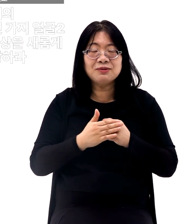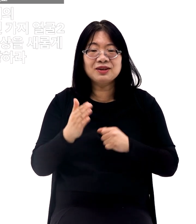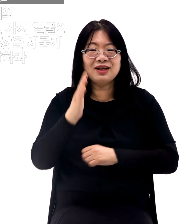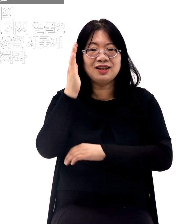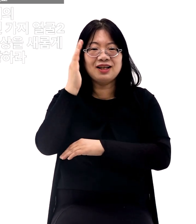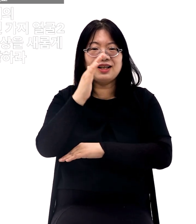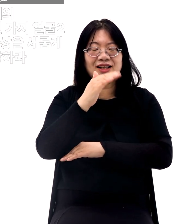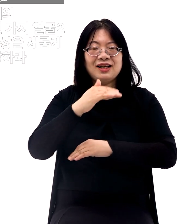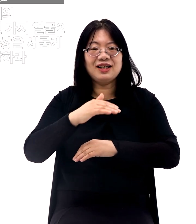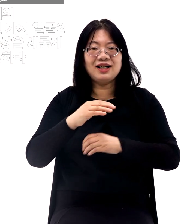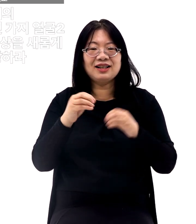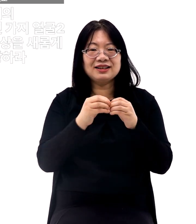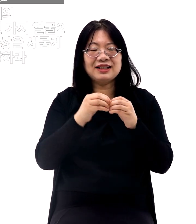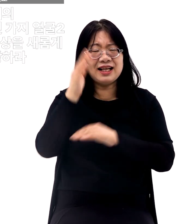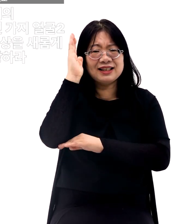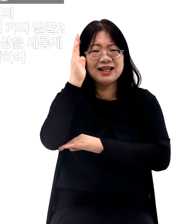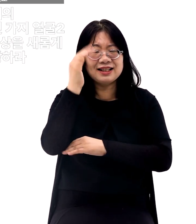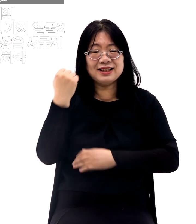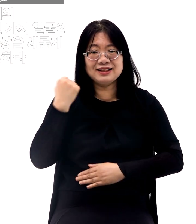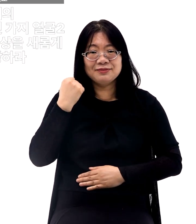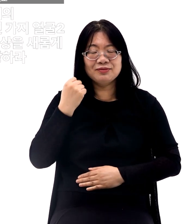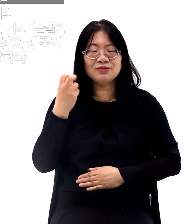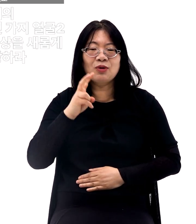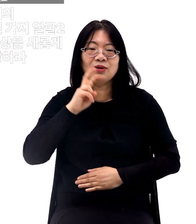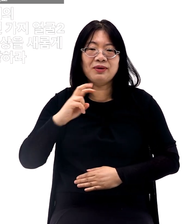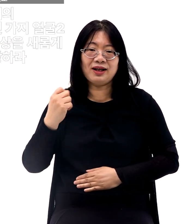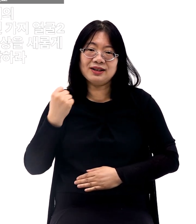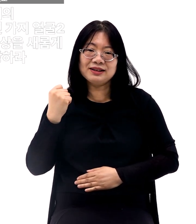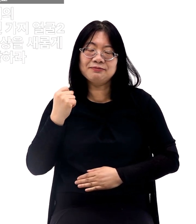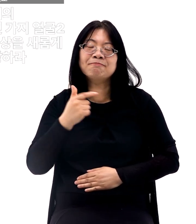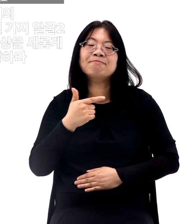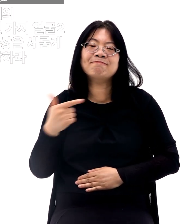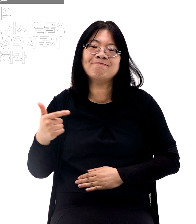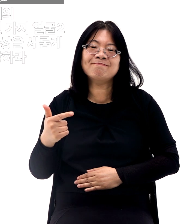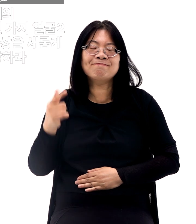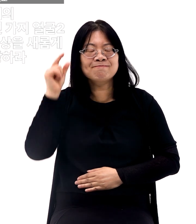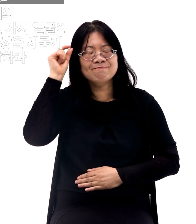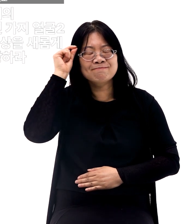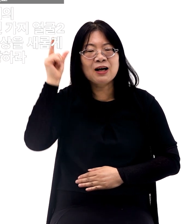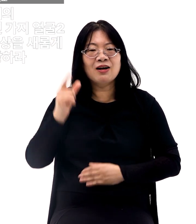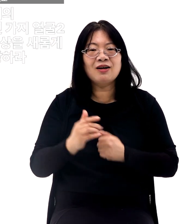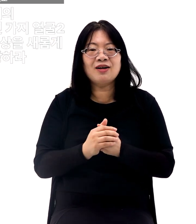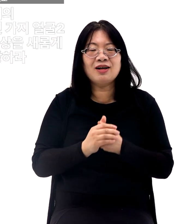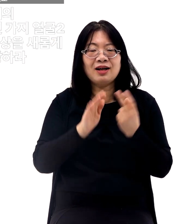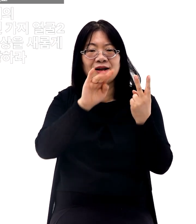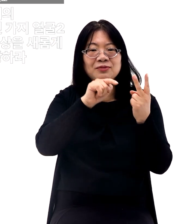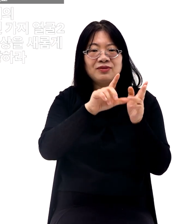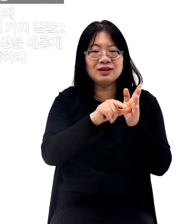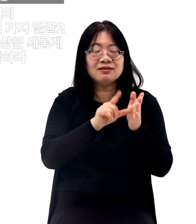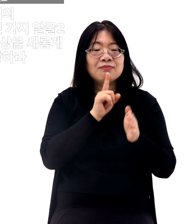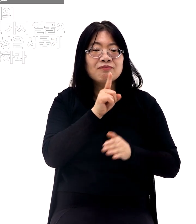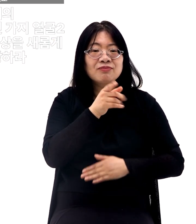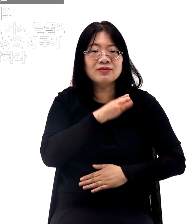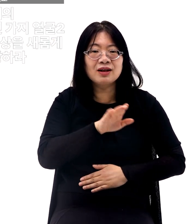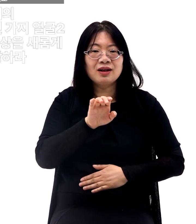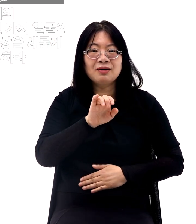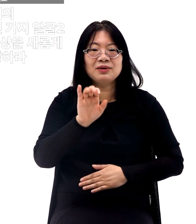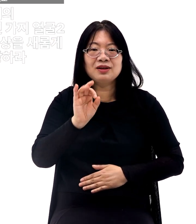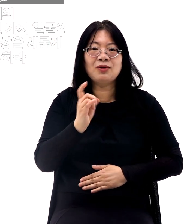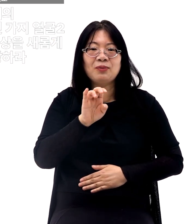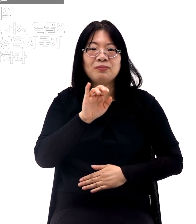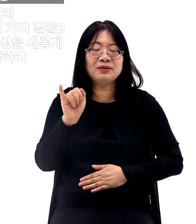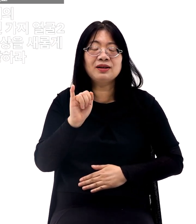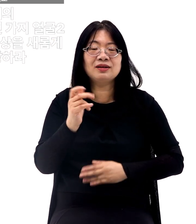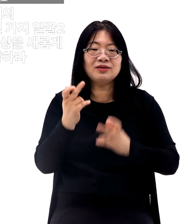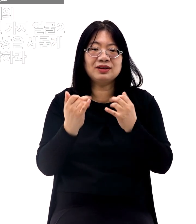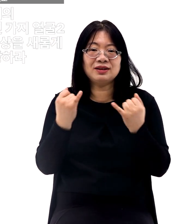힘과 음악의 힘은 굉장한 겁니다. 그래서 저는 2부 때도 잠깐 말씀을 드렸지만 우리 POP 이